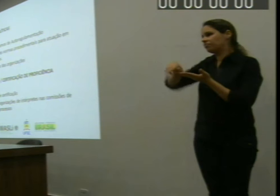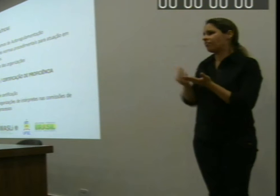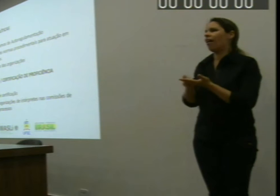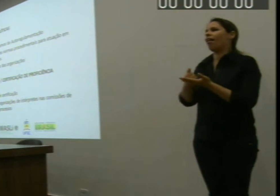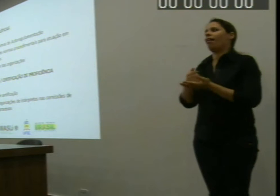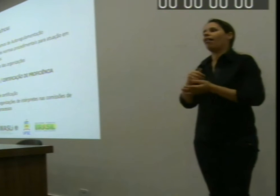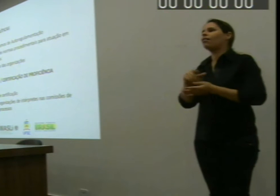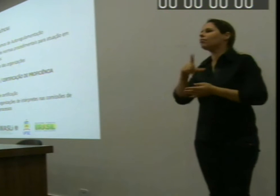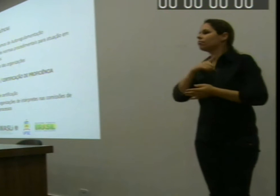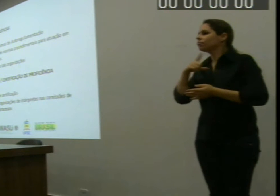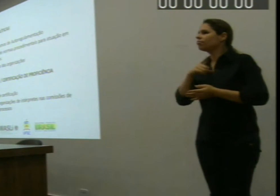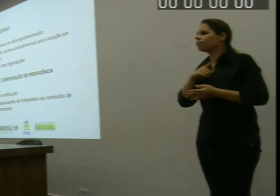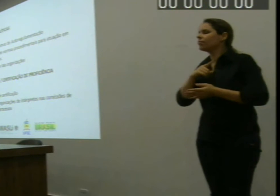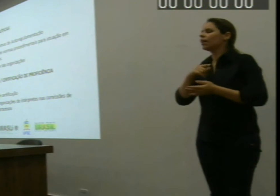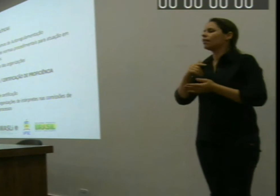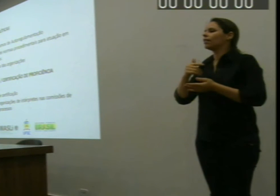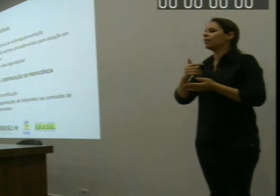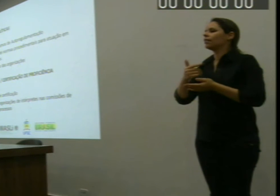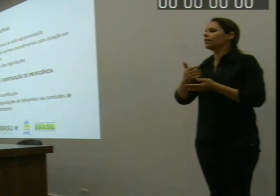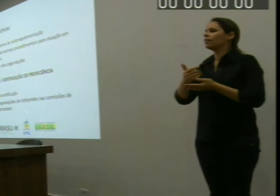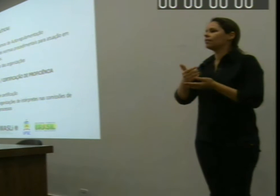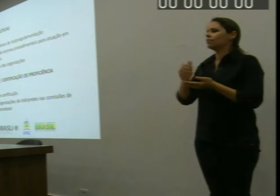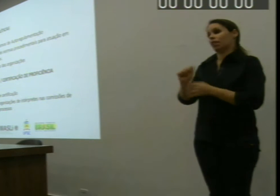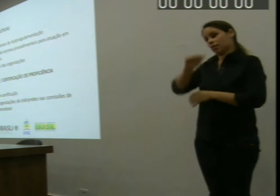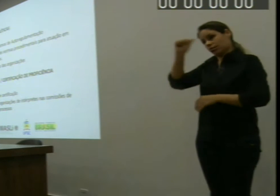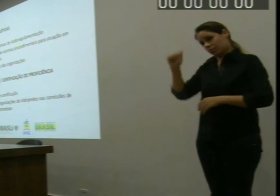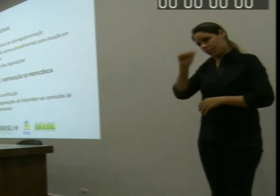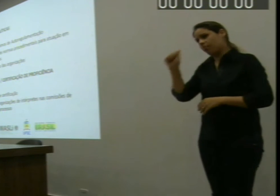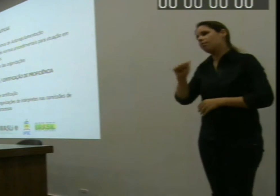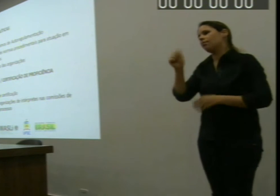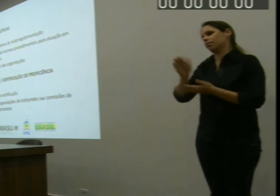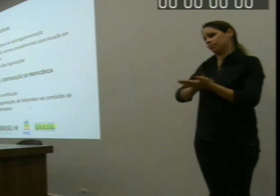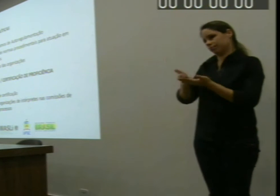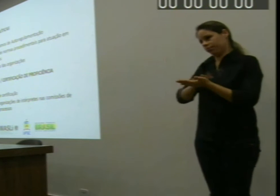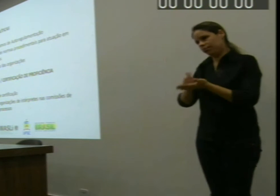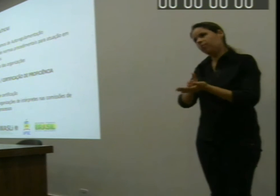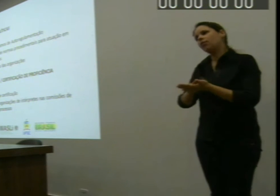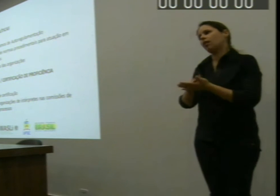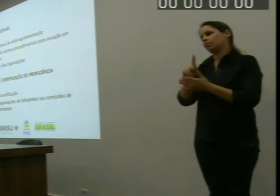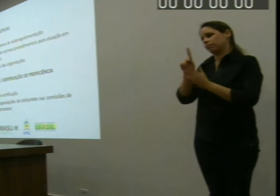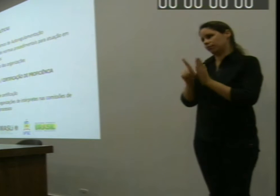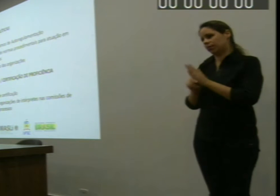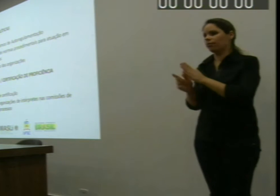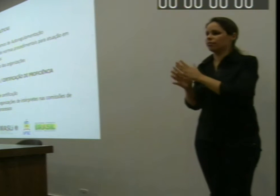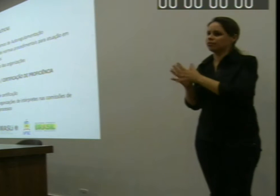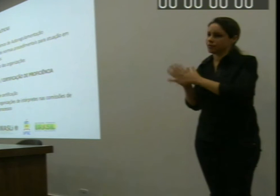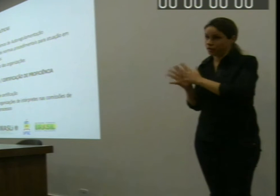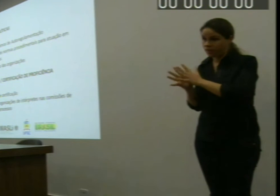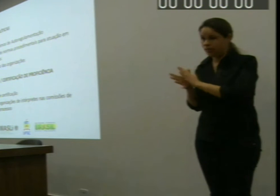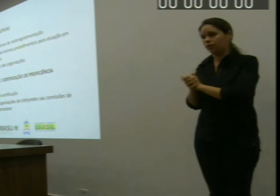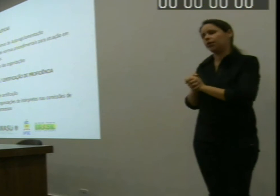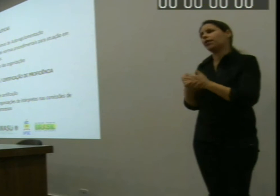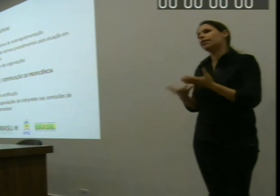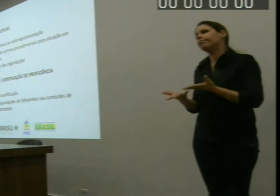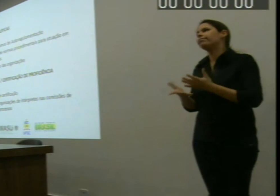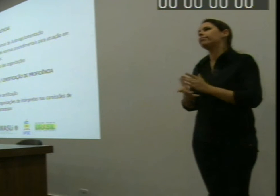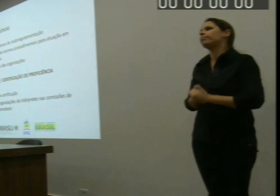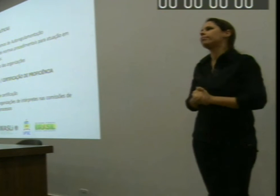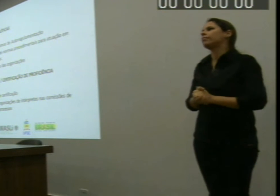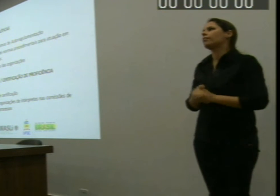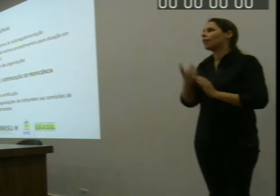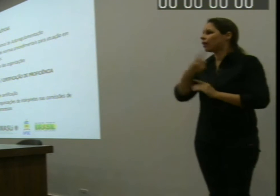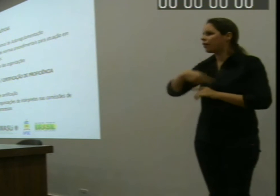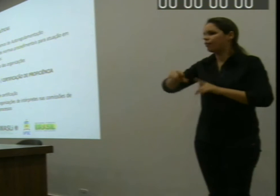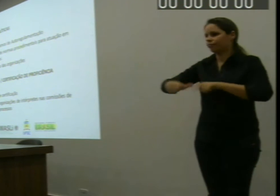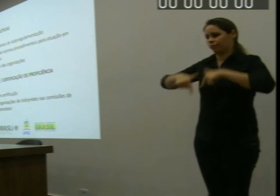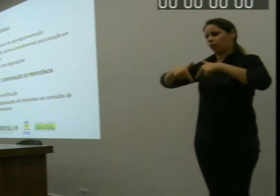inteiro hoje tem tem associações de intérpretes de língua de sinais ou seja organizações políticas dos intérpretes de língua de sinais que servem para defender